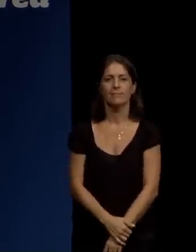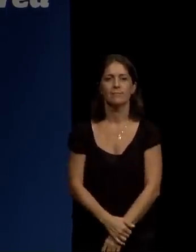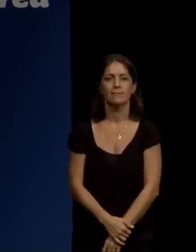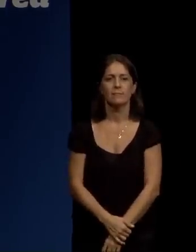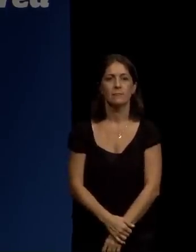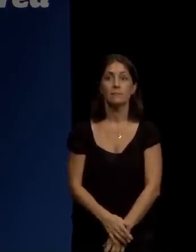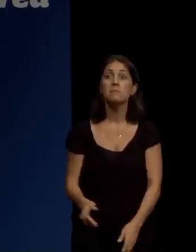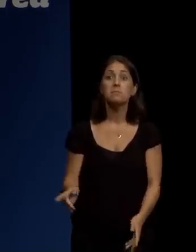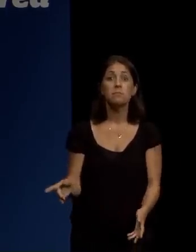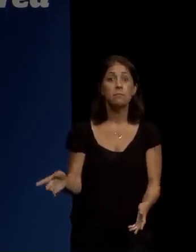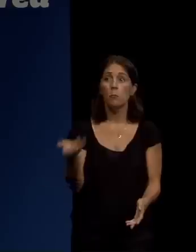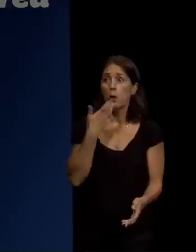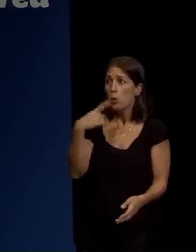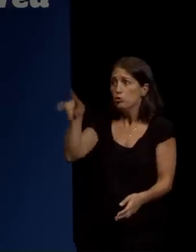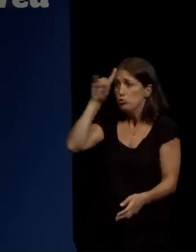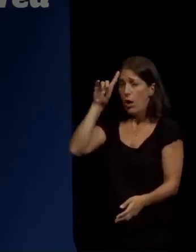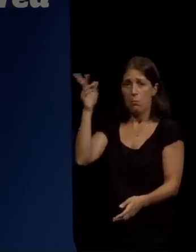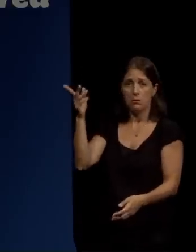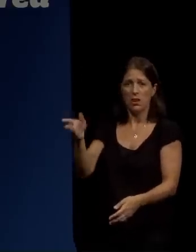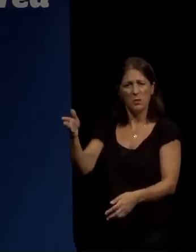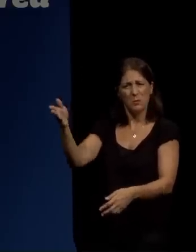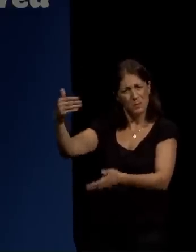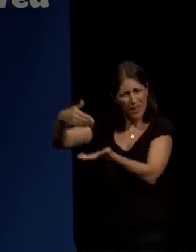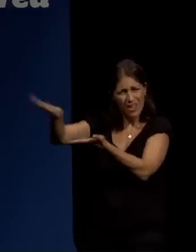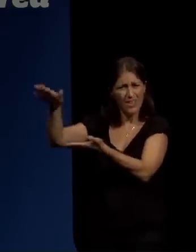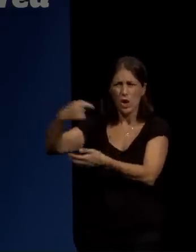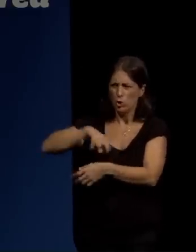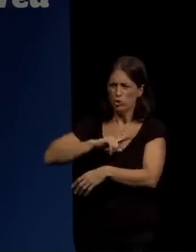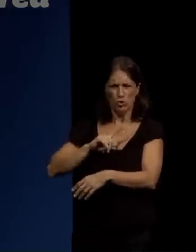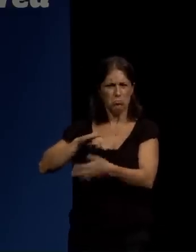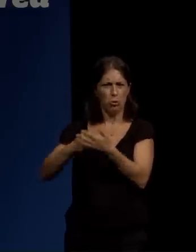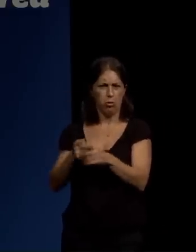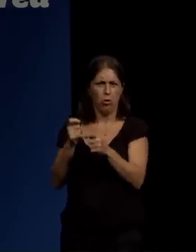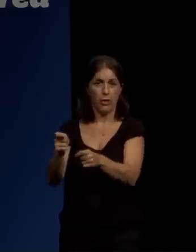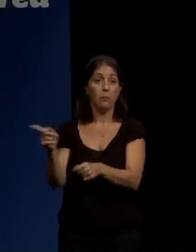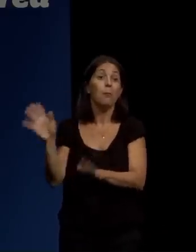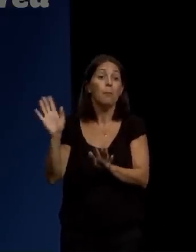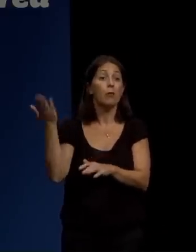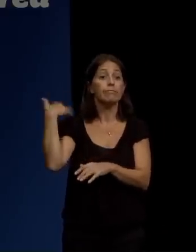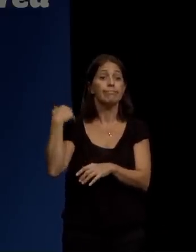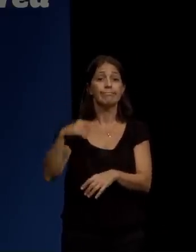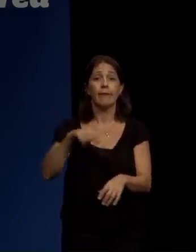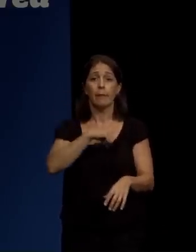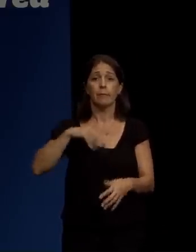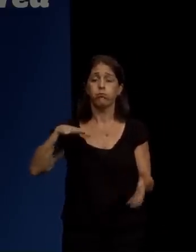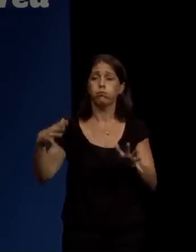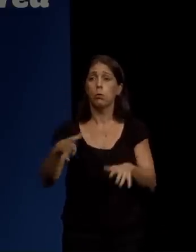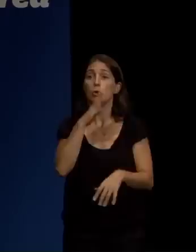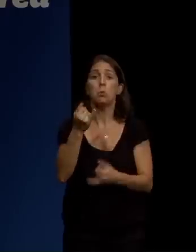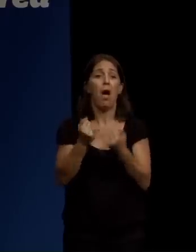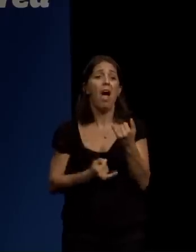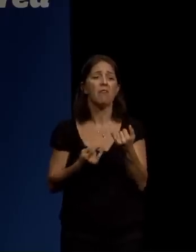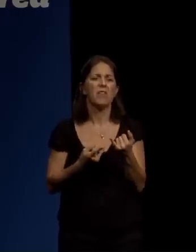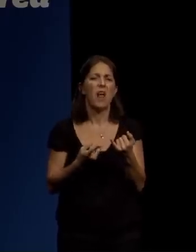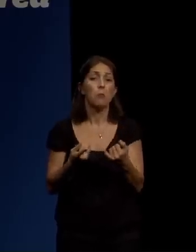E se non sabes, deixa que xa arreglamos nós. Pero non, quixeron privatizar porque así obtiñan negocio as empresas